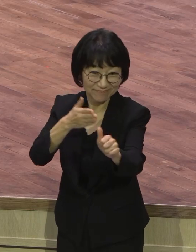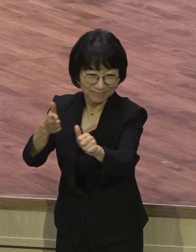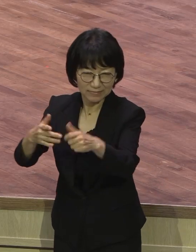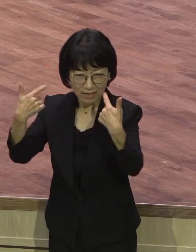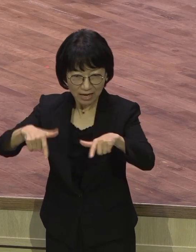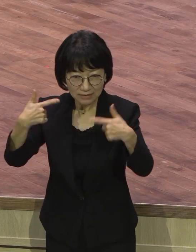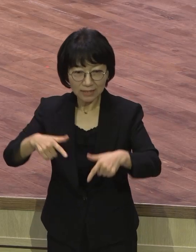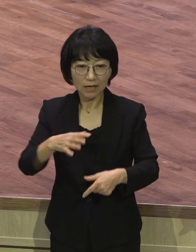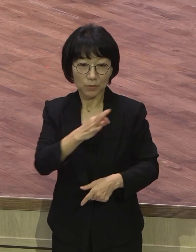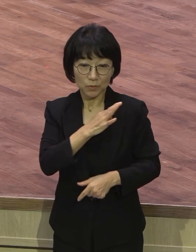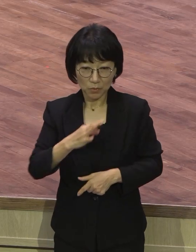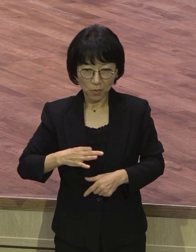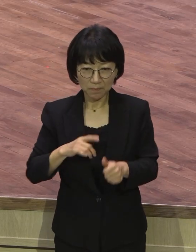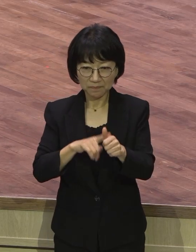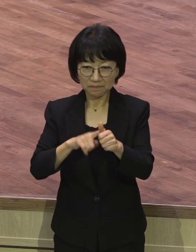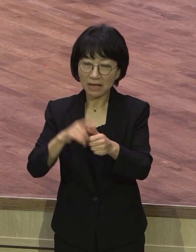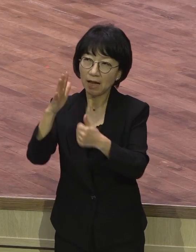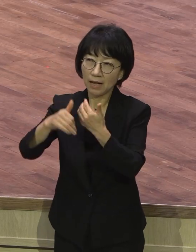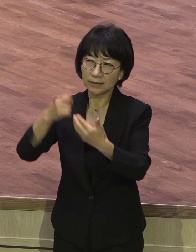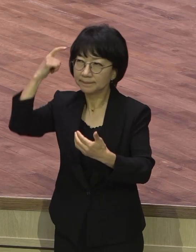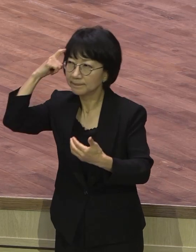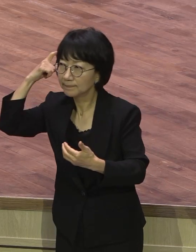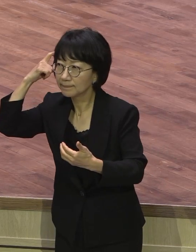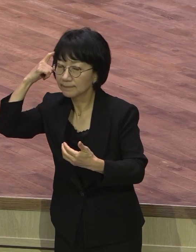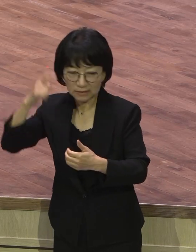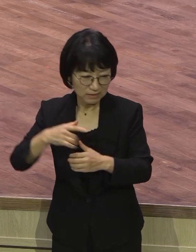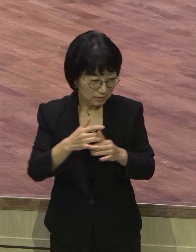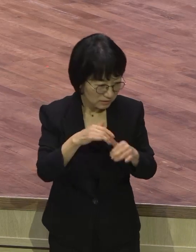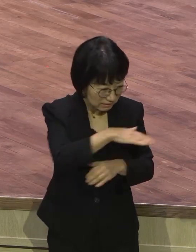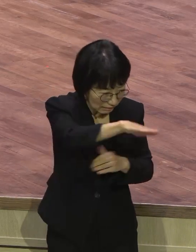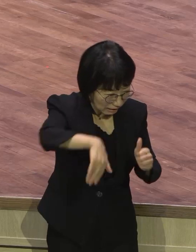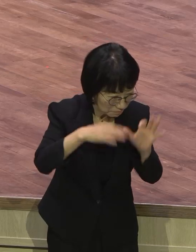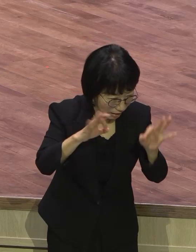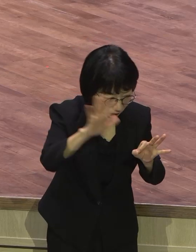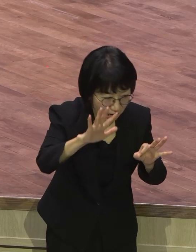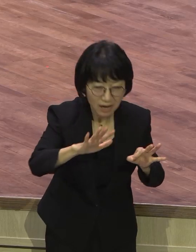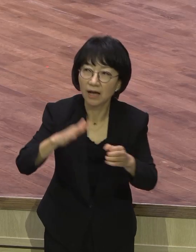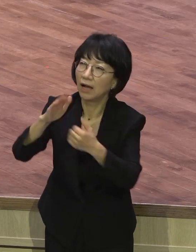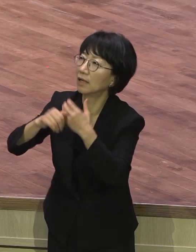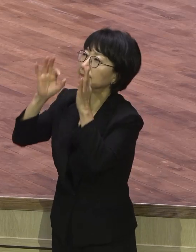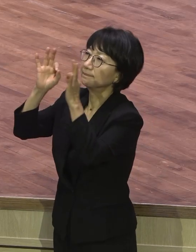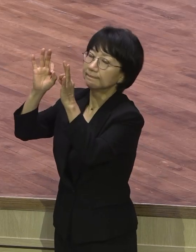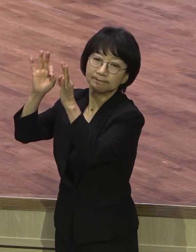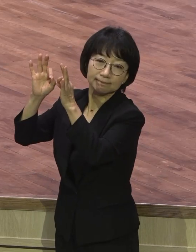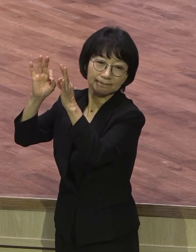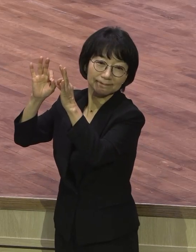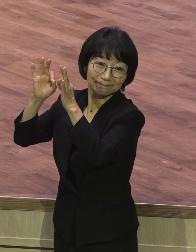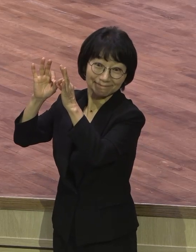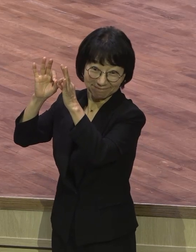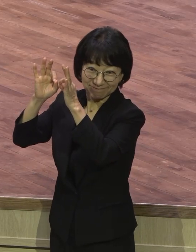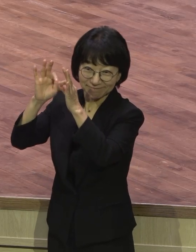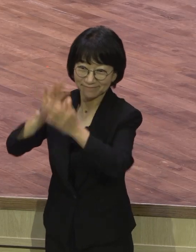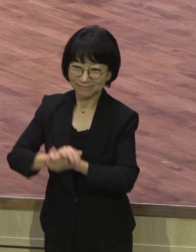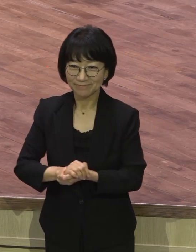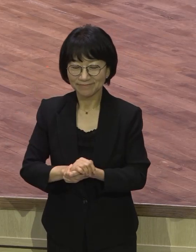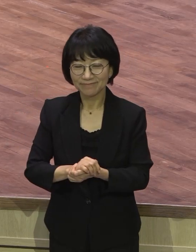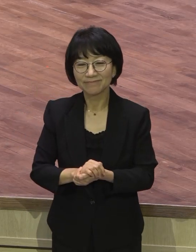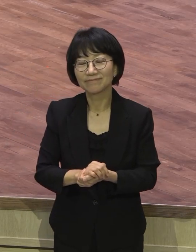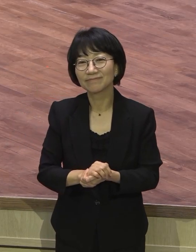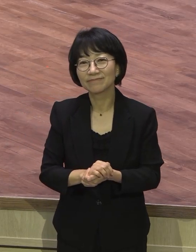욕은 신앙의 사람들 특징이 짬복 영적 해석을 영적 해석한 겁니다 인생의